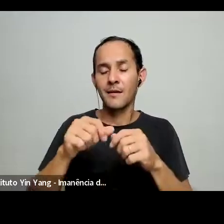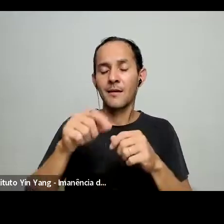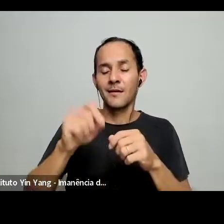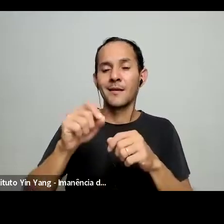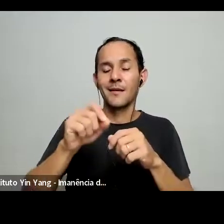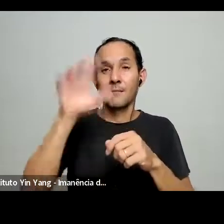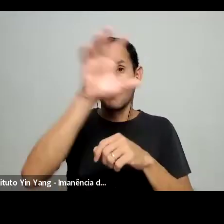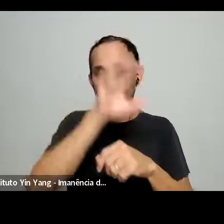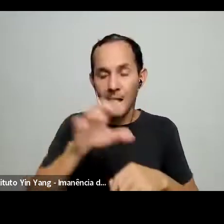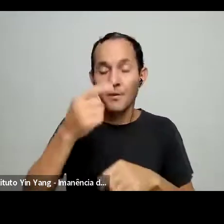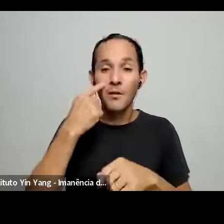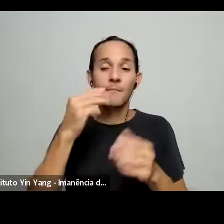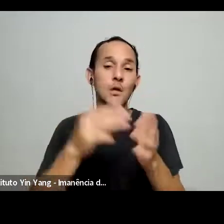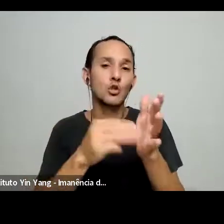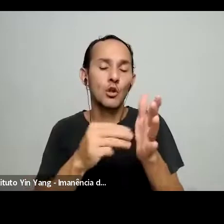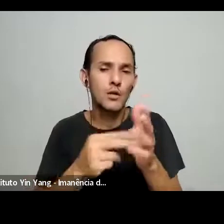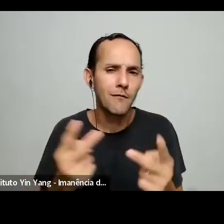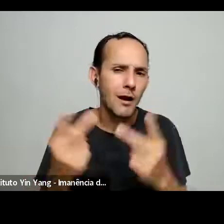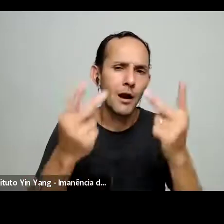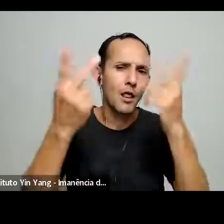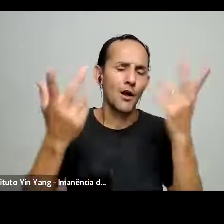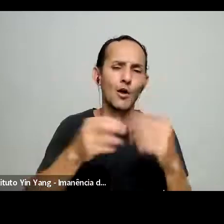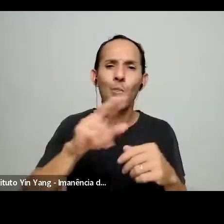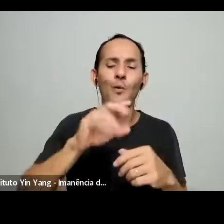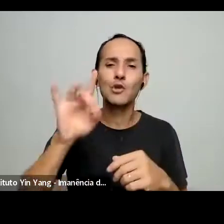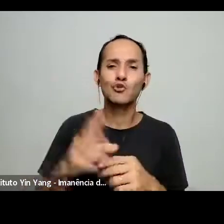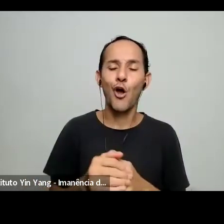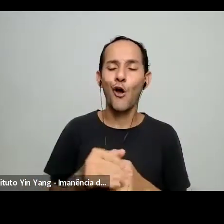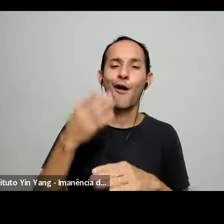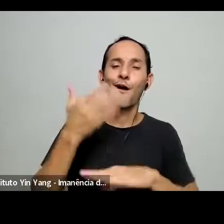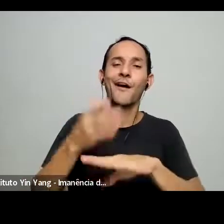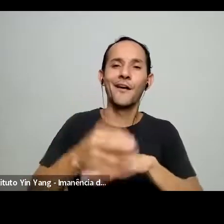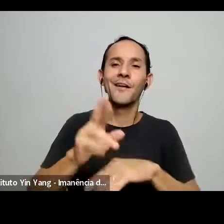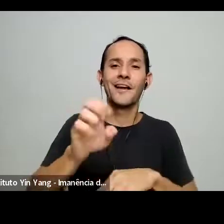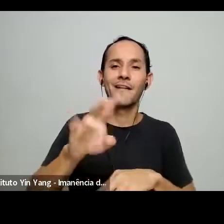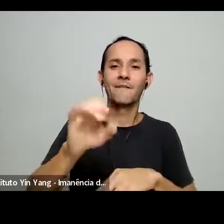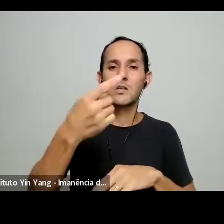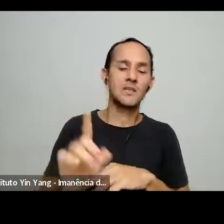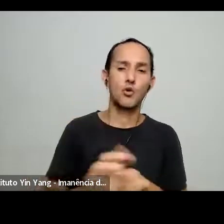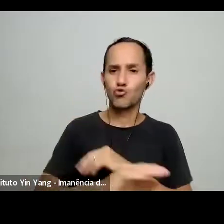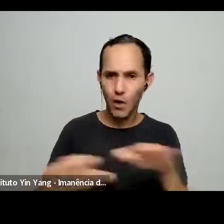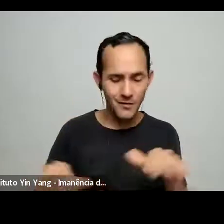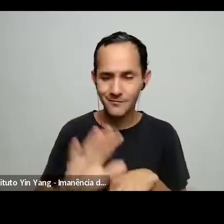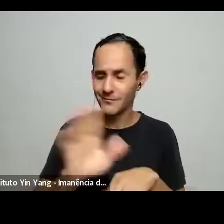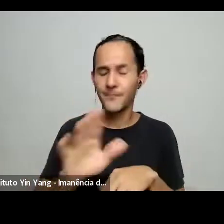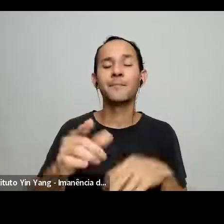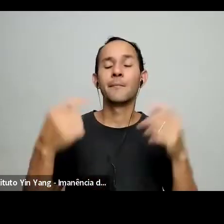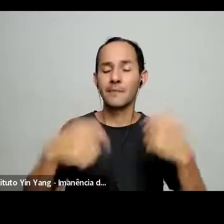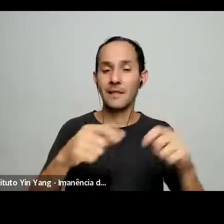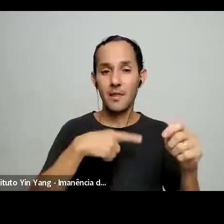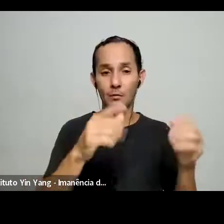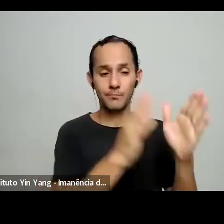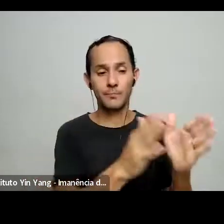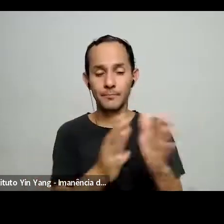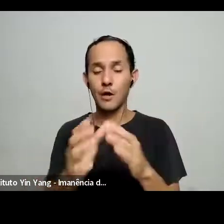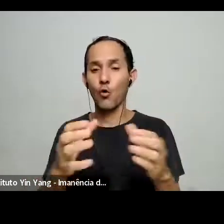qualidade metodológica. Então, não basta só ser uma revisão, tem que ser uma revisão que vai passar por um grupo de